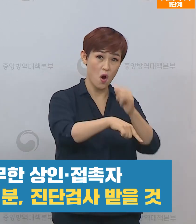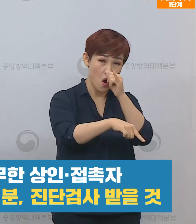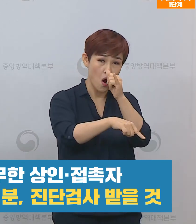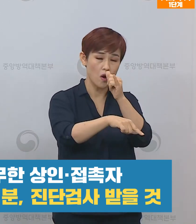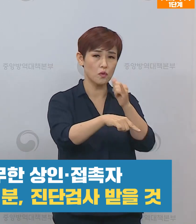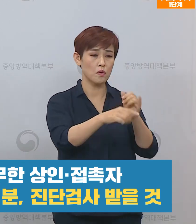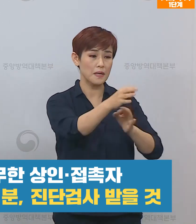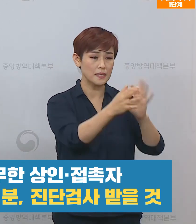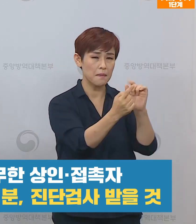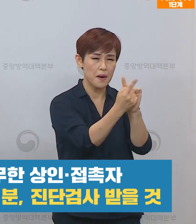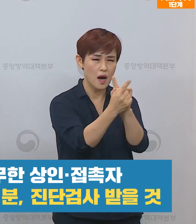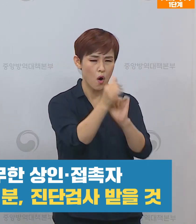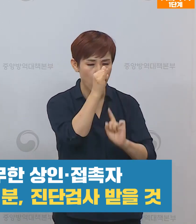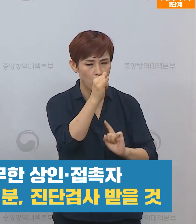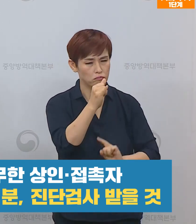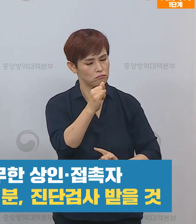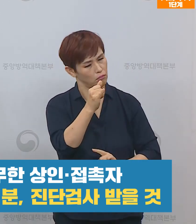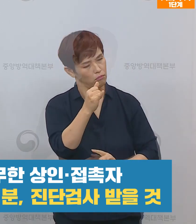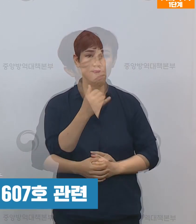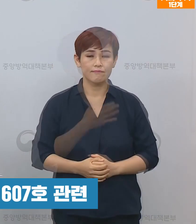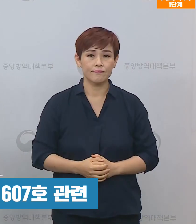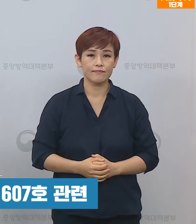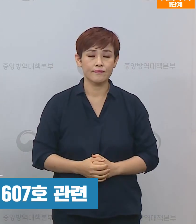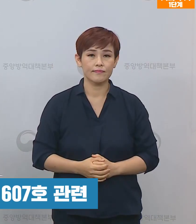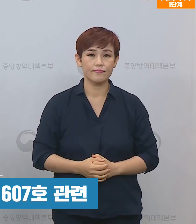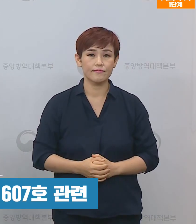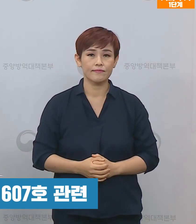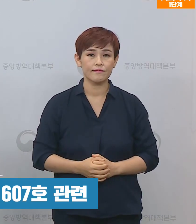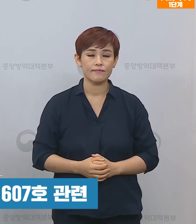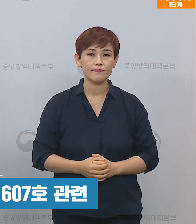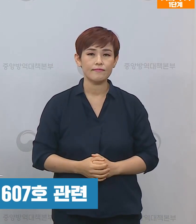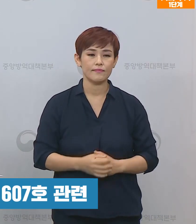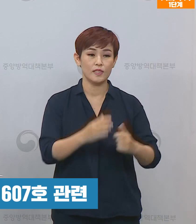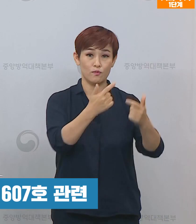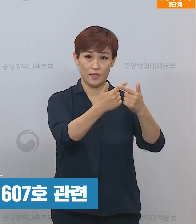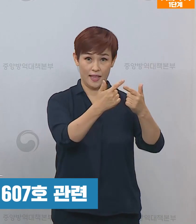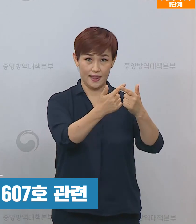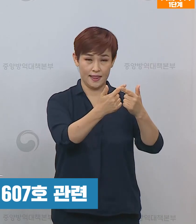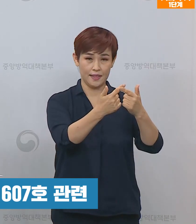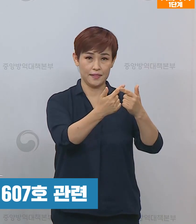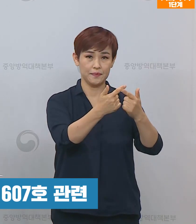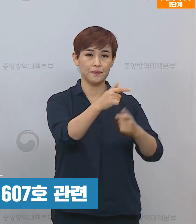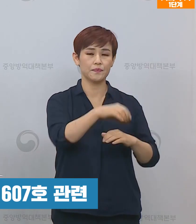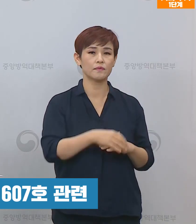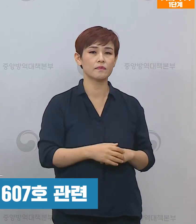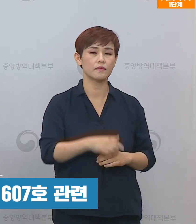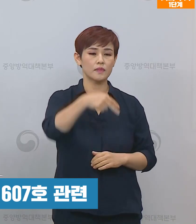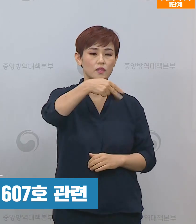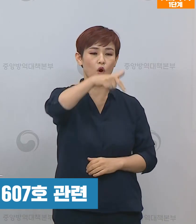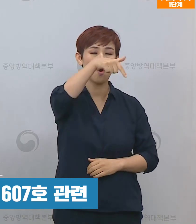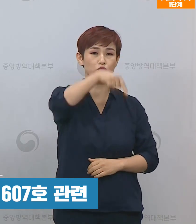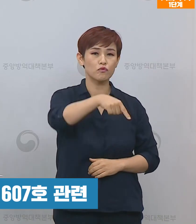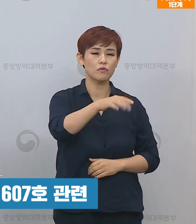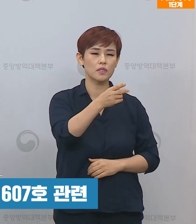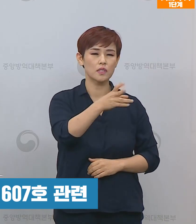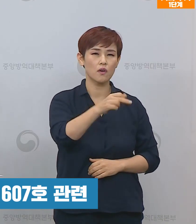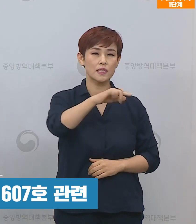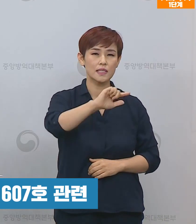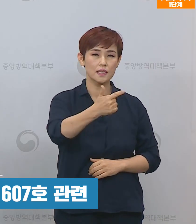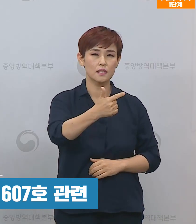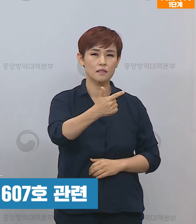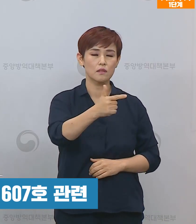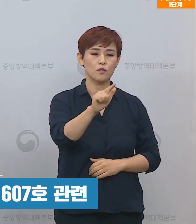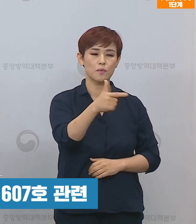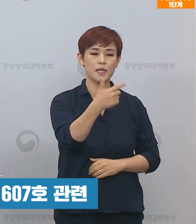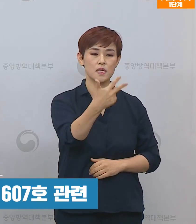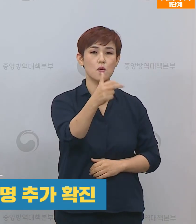의심 증상이 있는 분들이 해당이 되겠습니다. 다음으로는 부산광역시입니다. 서구 영진